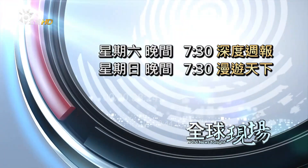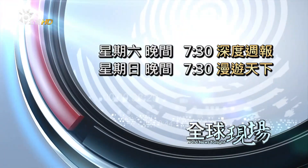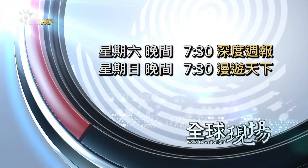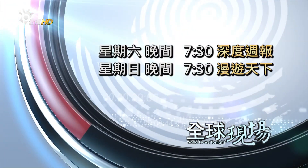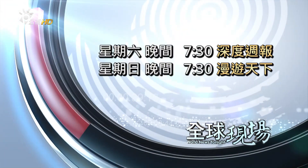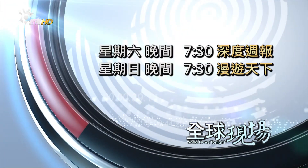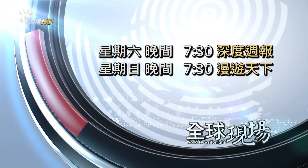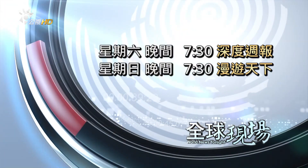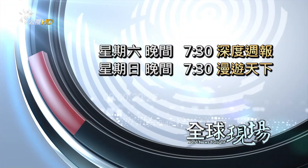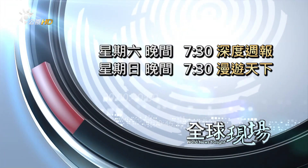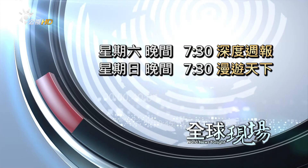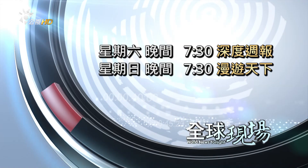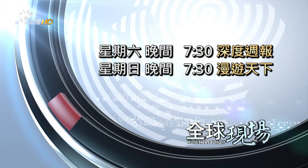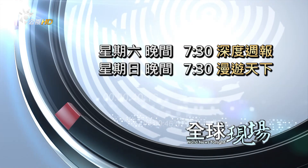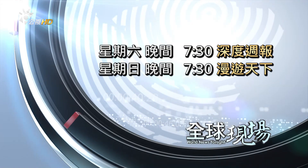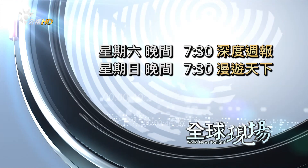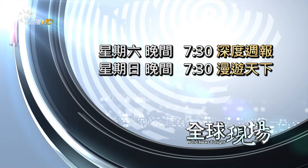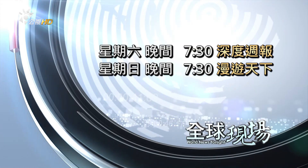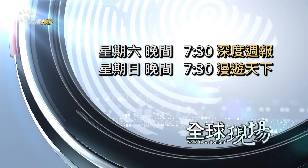一起探索全世界。